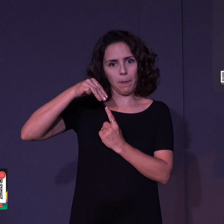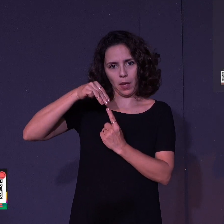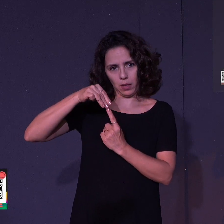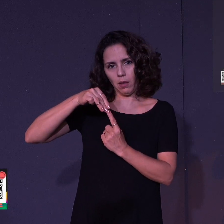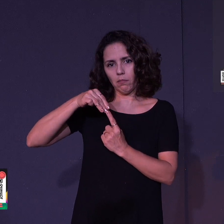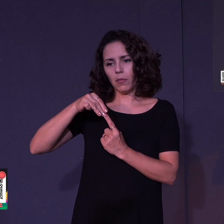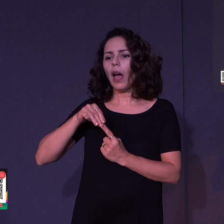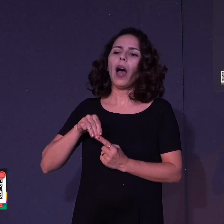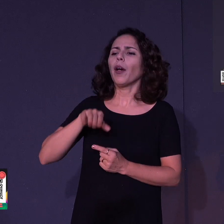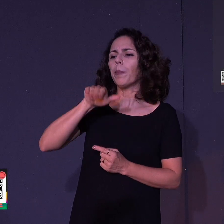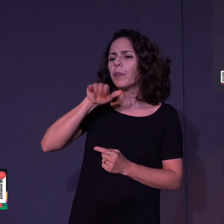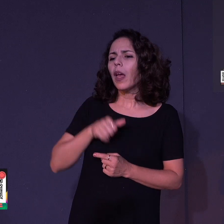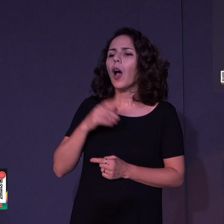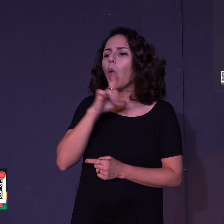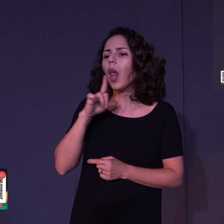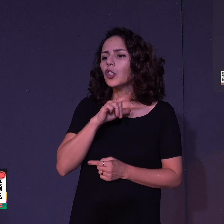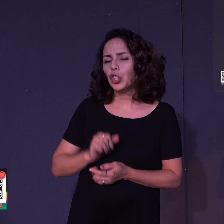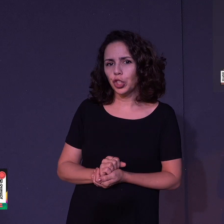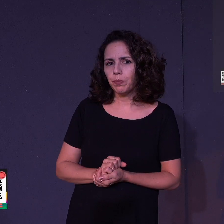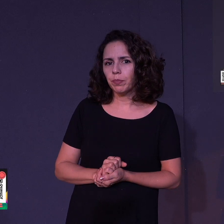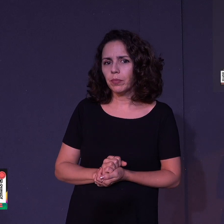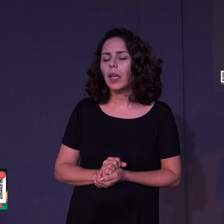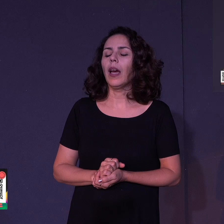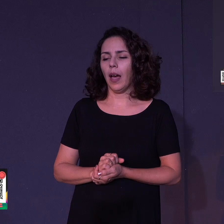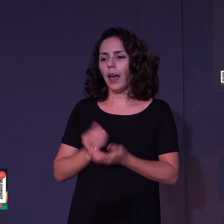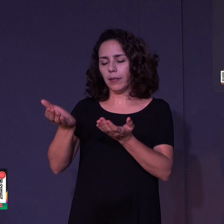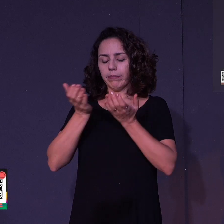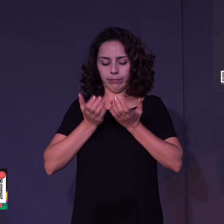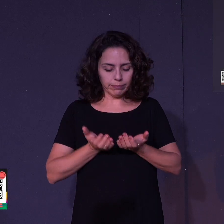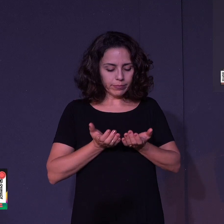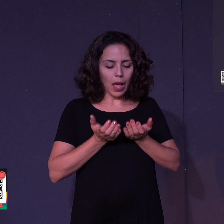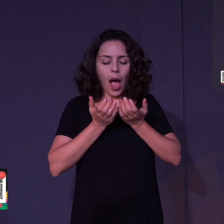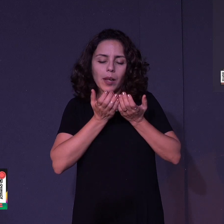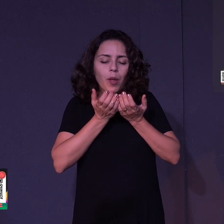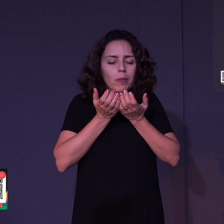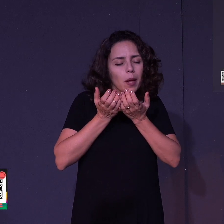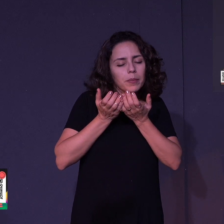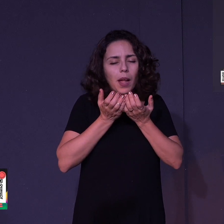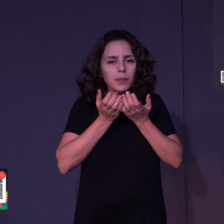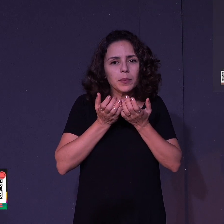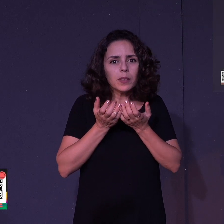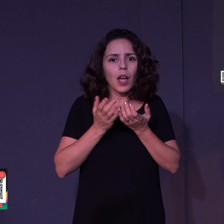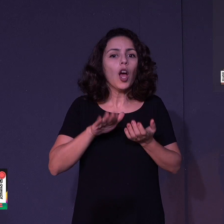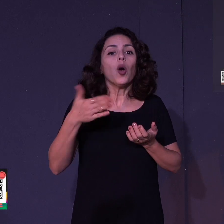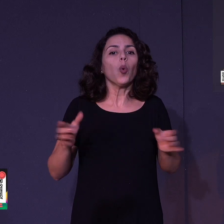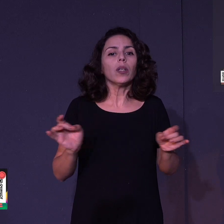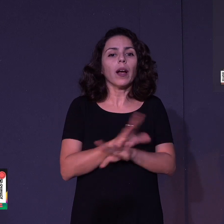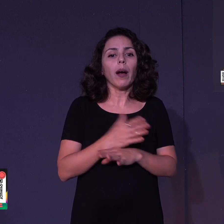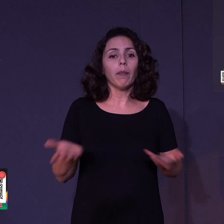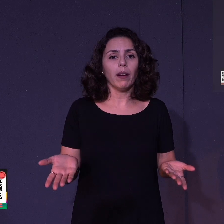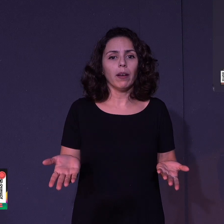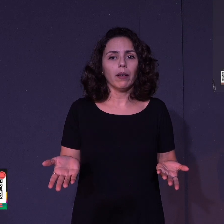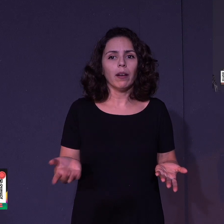15 vai dizer: mas quem é espiritual discerne todas as coisas. E quem são esses que discernem todas as coisas?